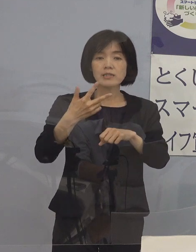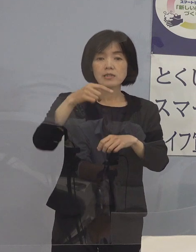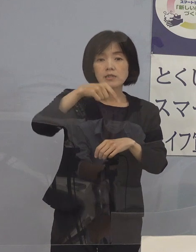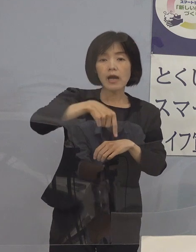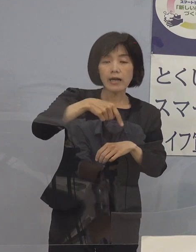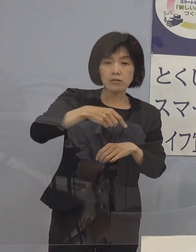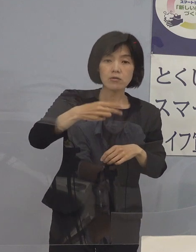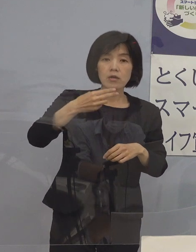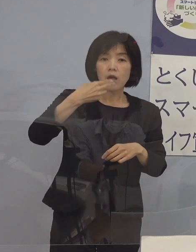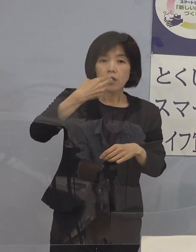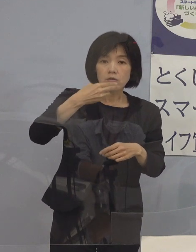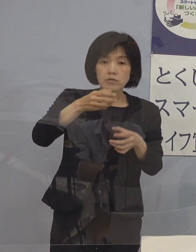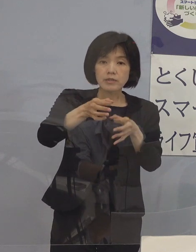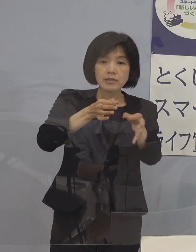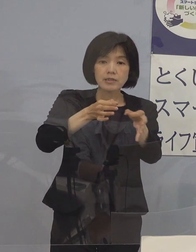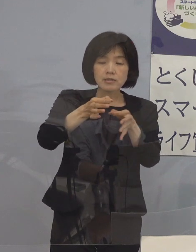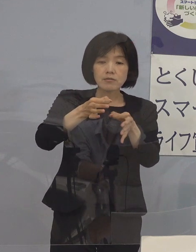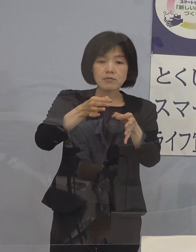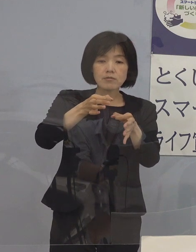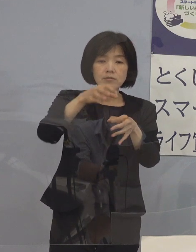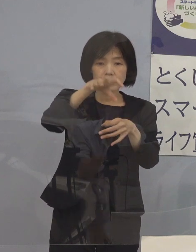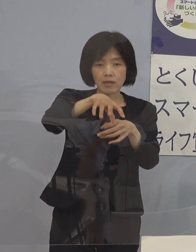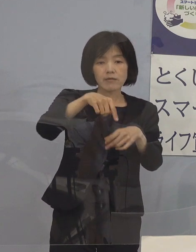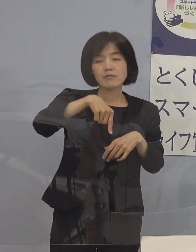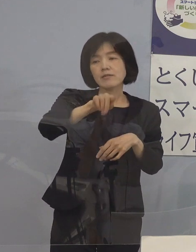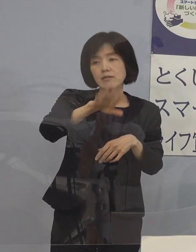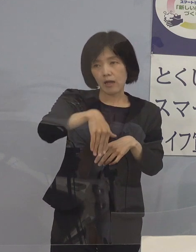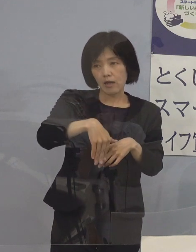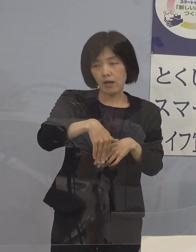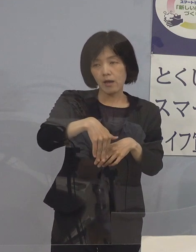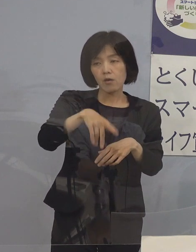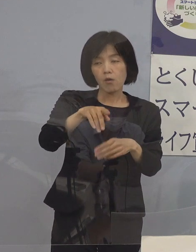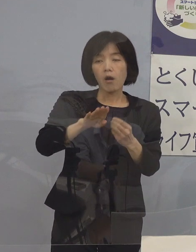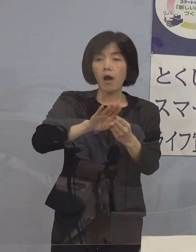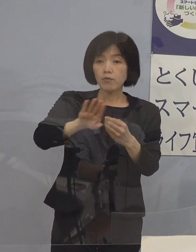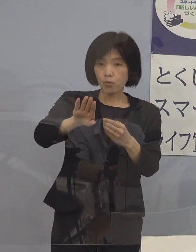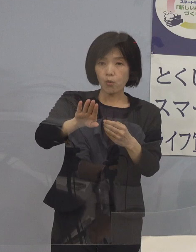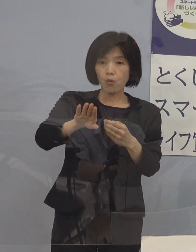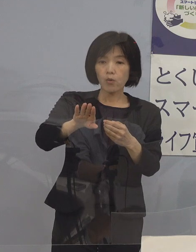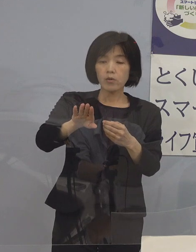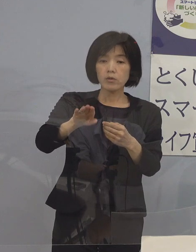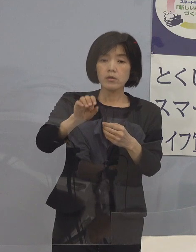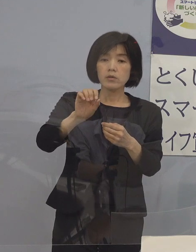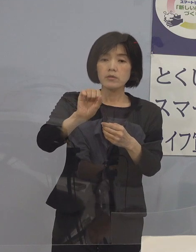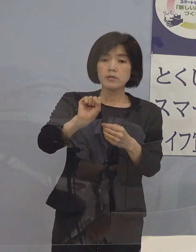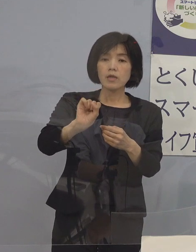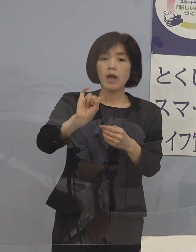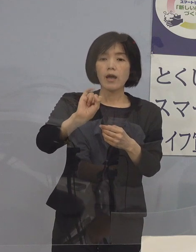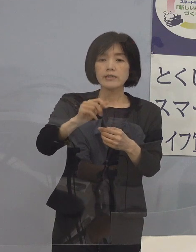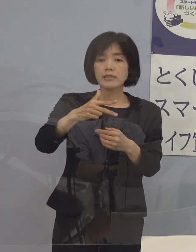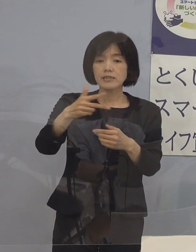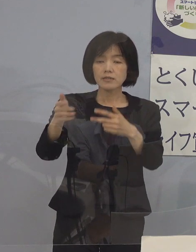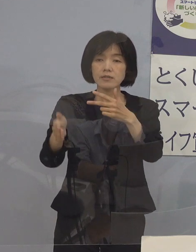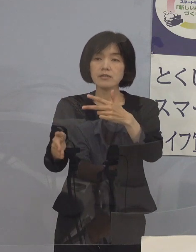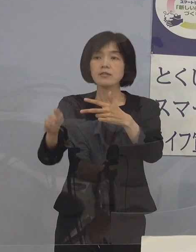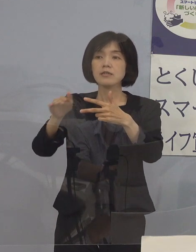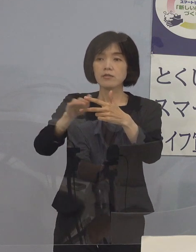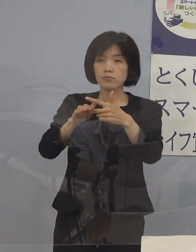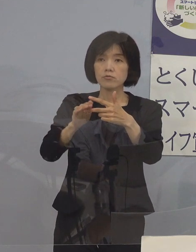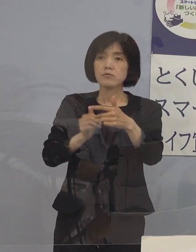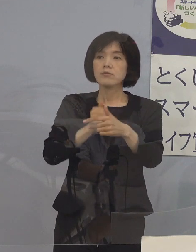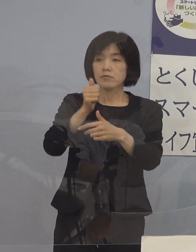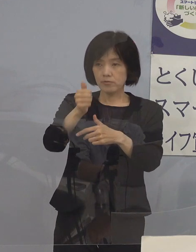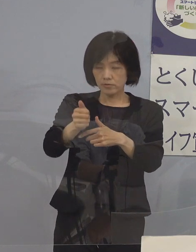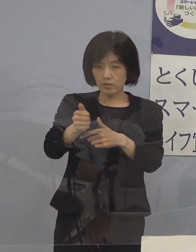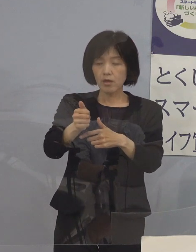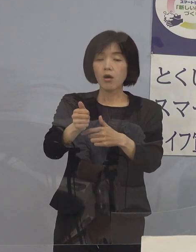の飲食店に立ち寄られております。そしてその後に催事施設、こちらを訪ねられ